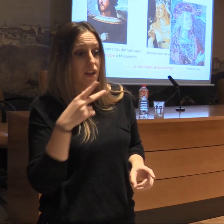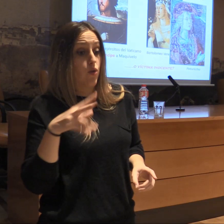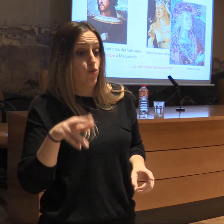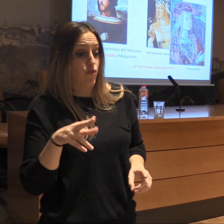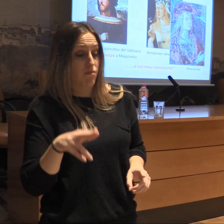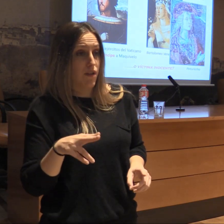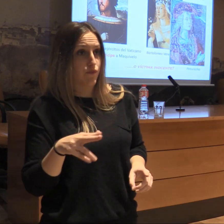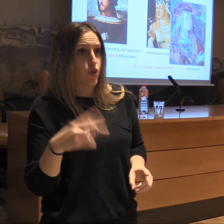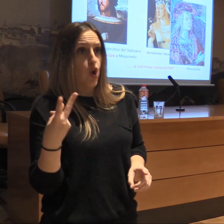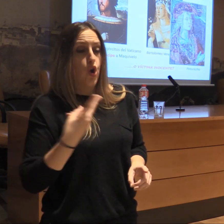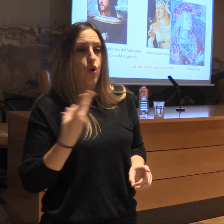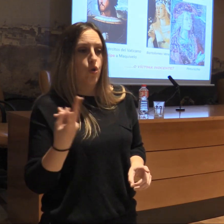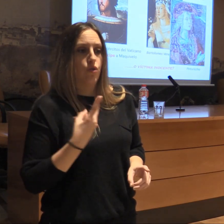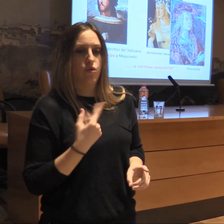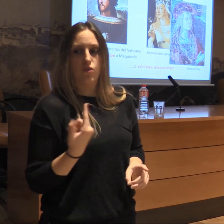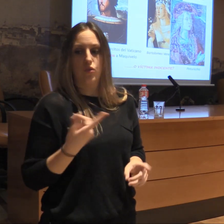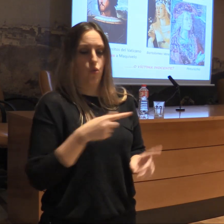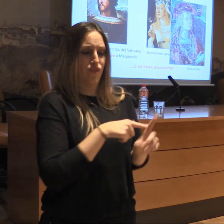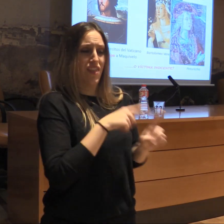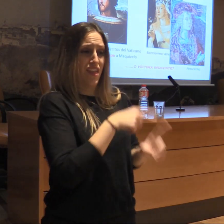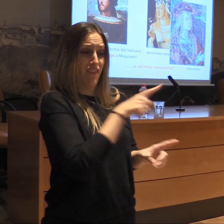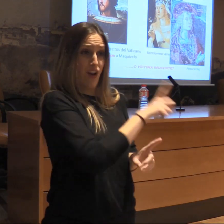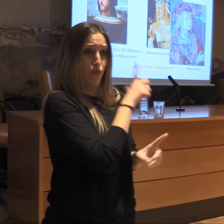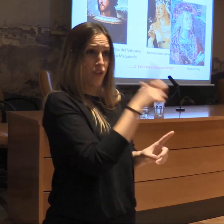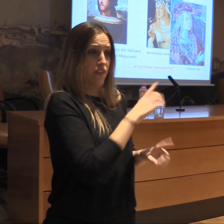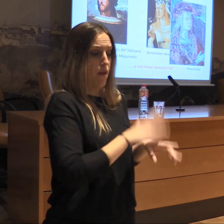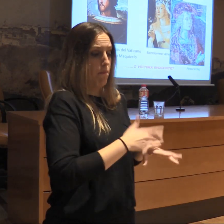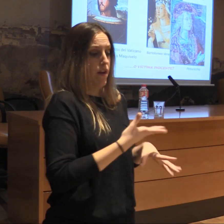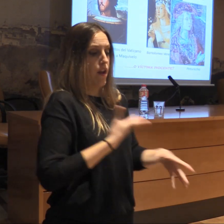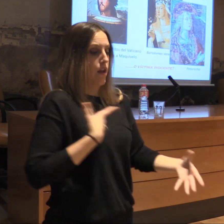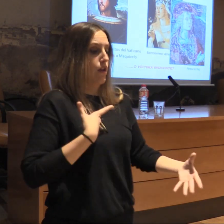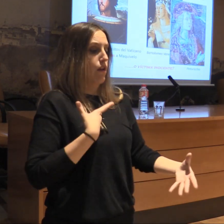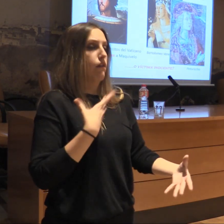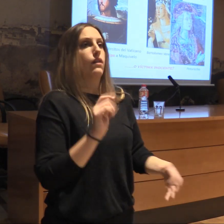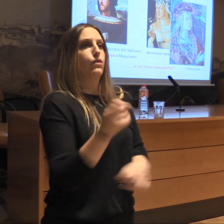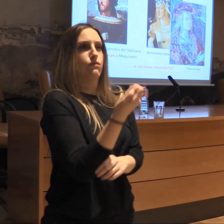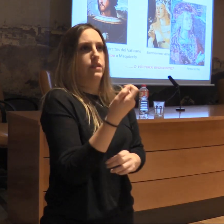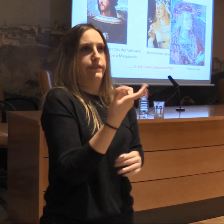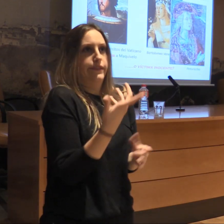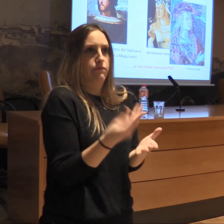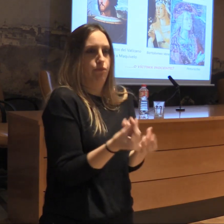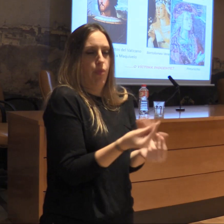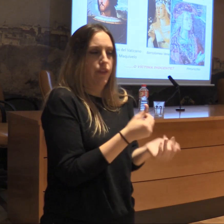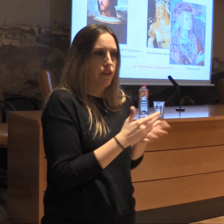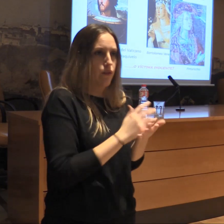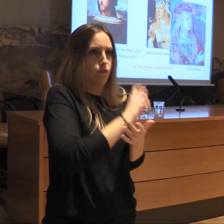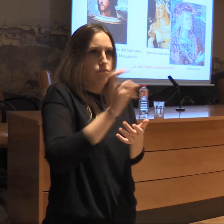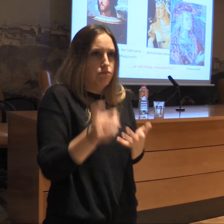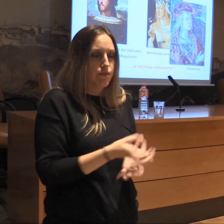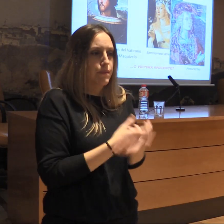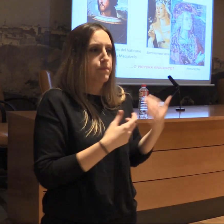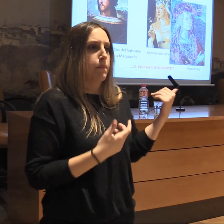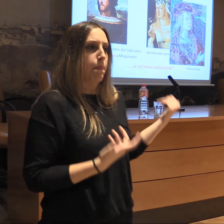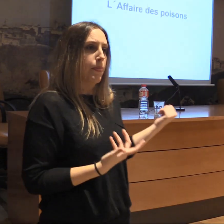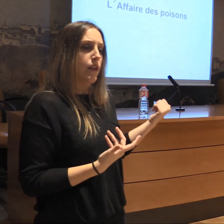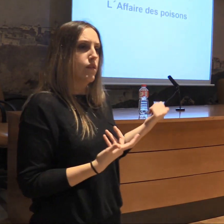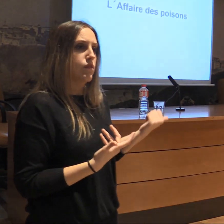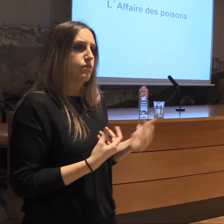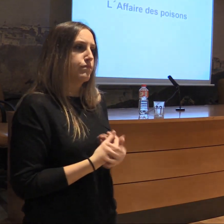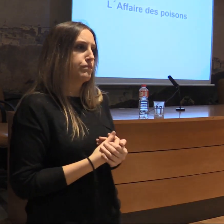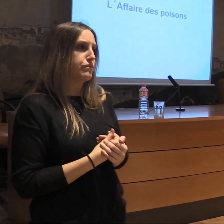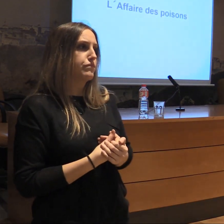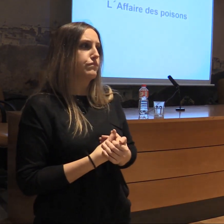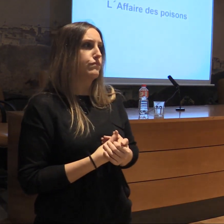hermano. Y como digo, no escapó al destino de otras muchas mujeres, que es a la muerte como consecuencia de un mal